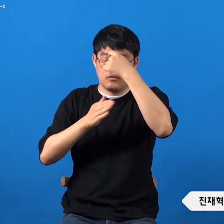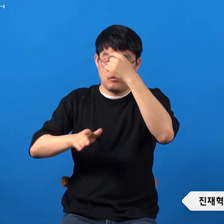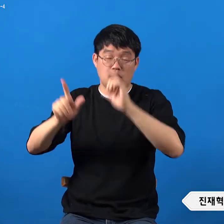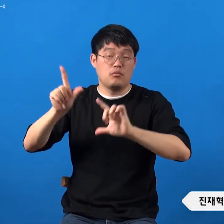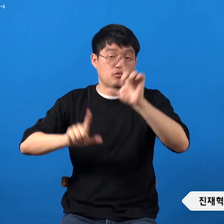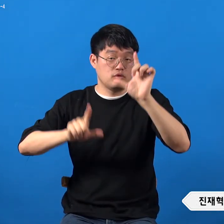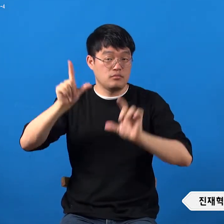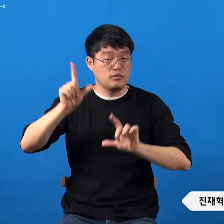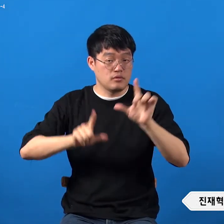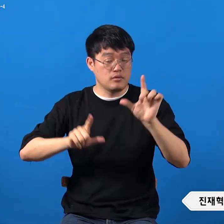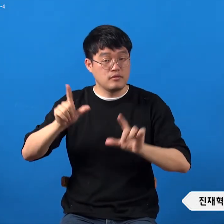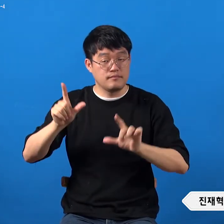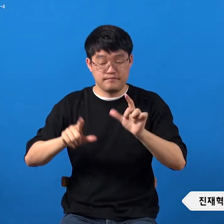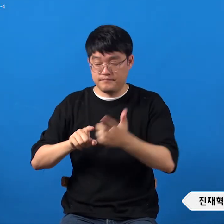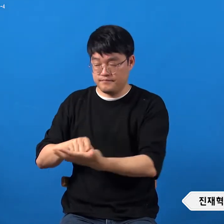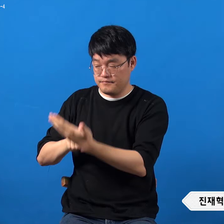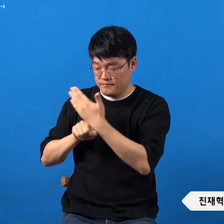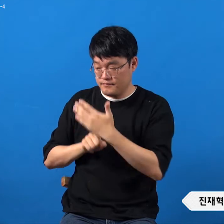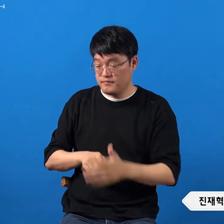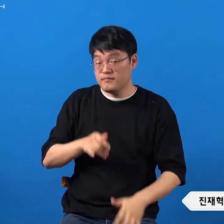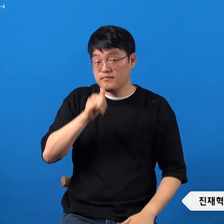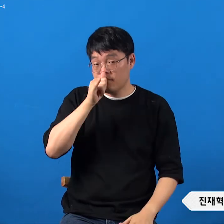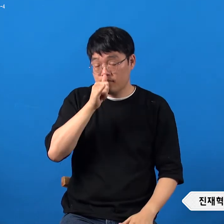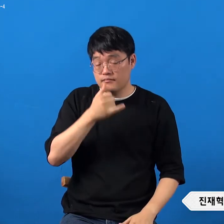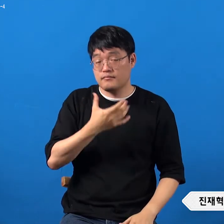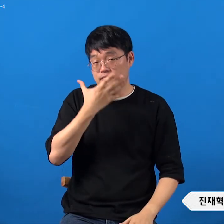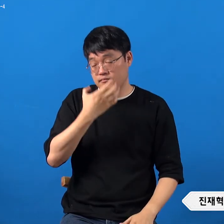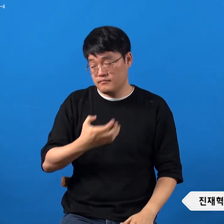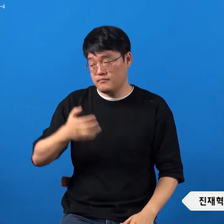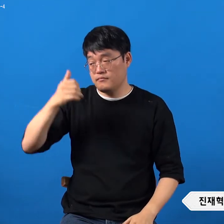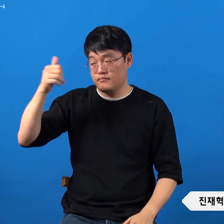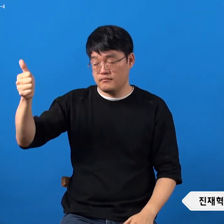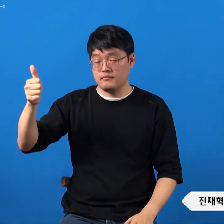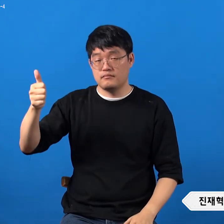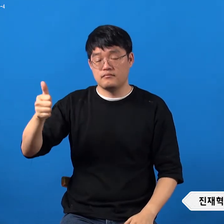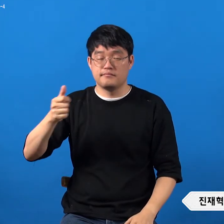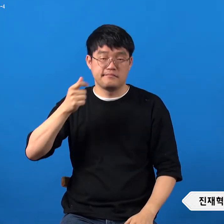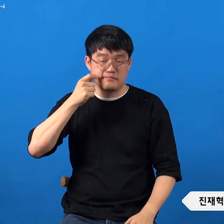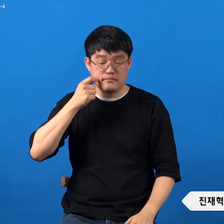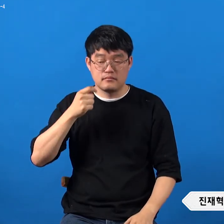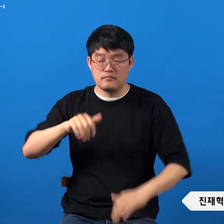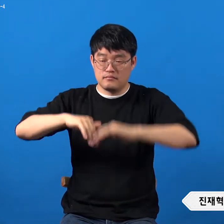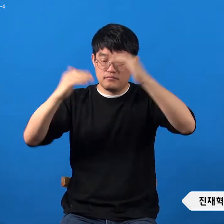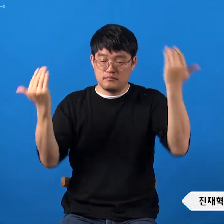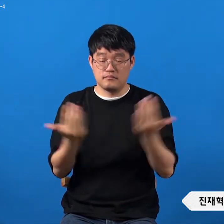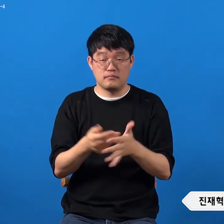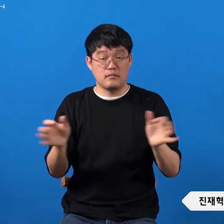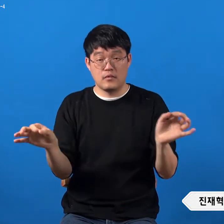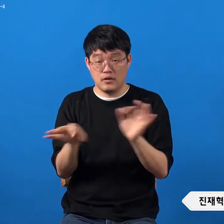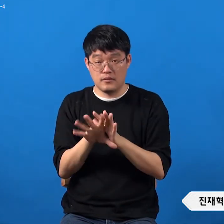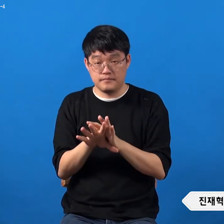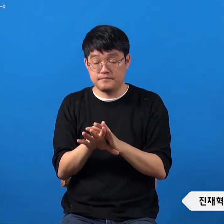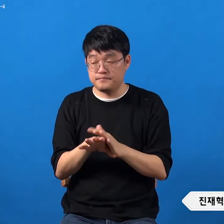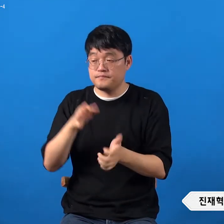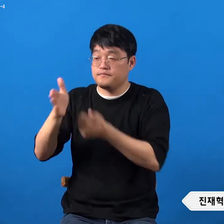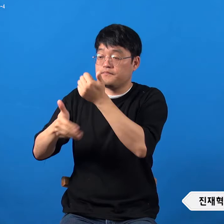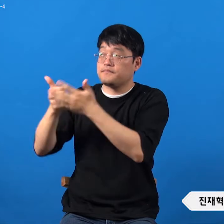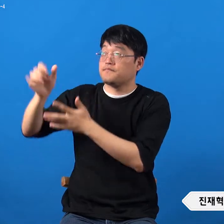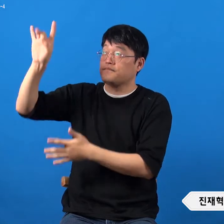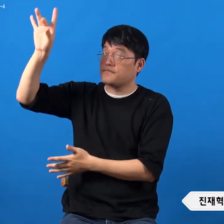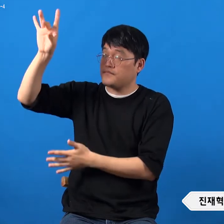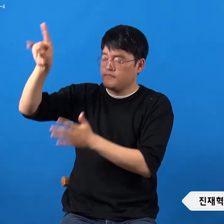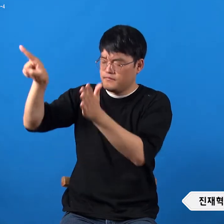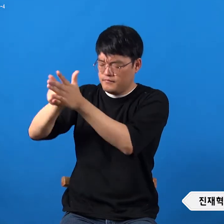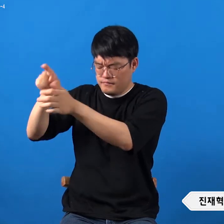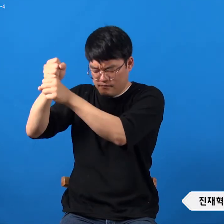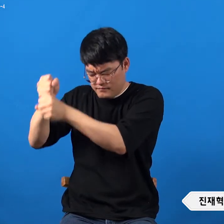성경은 설명합니다. 아브라함은 그렇지 못했습니다. 모든 것이 사라지고 한 분만 의지해야 되는 그